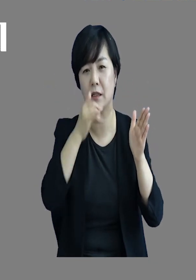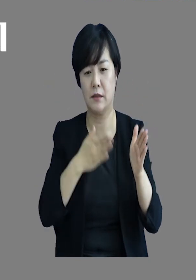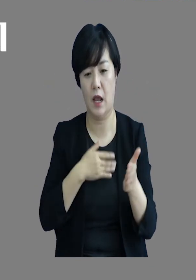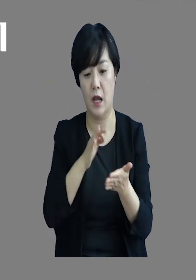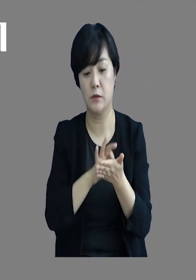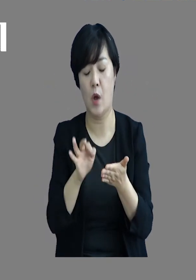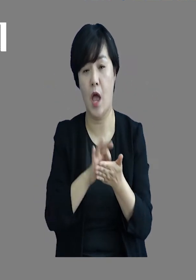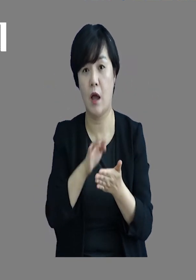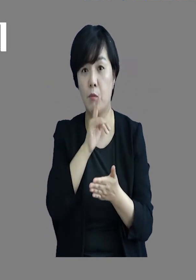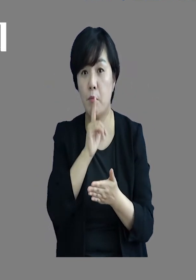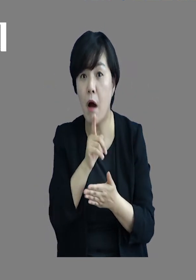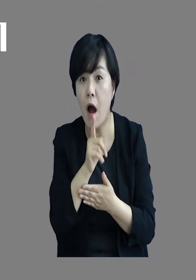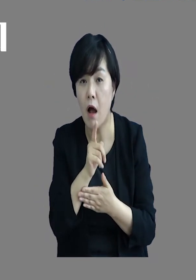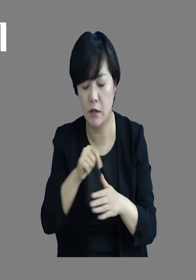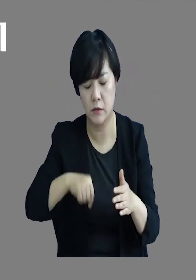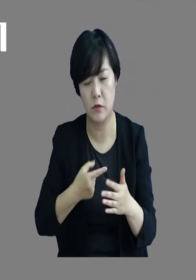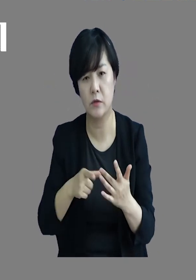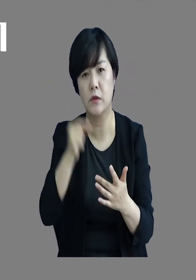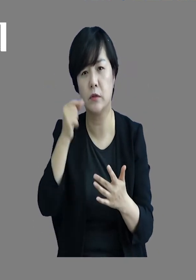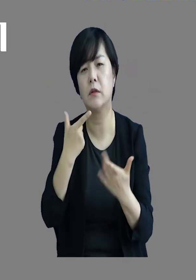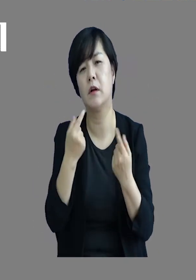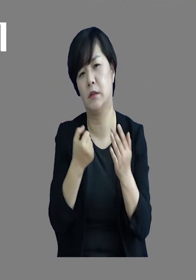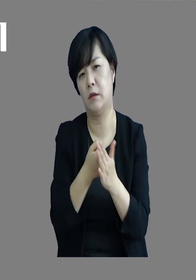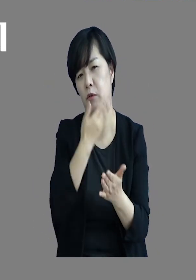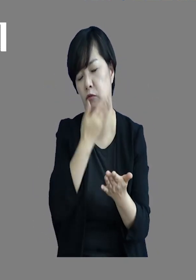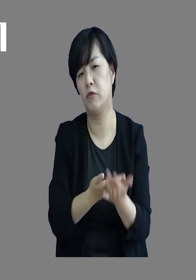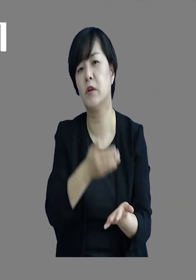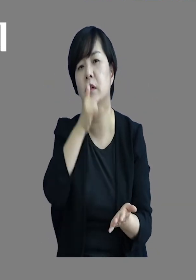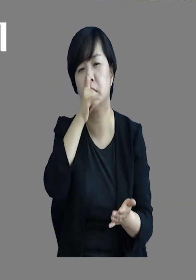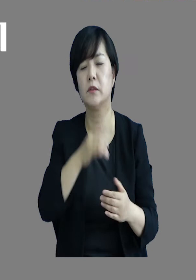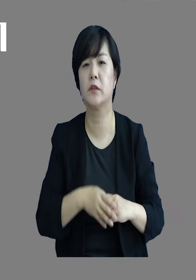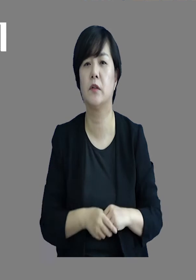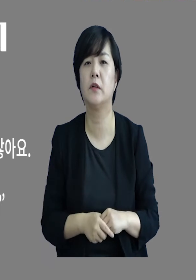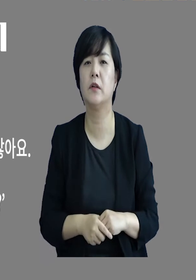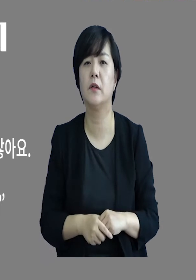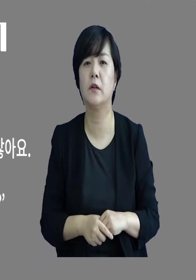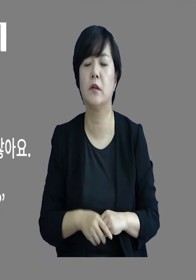쓰는 언어를 스스로 선택하는 건 그래서 중요합니다.